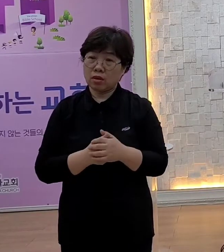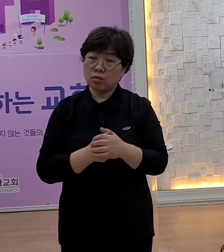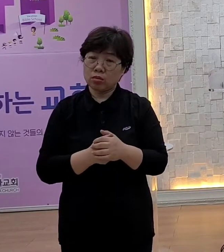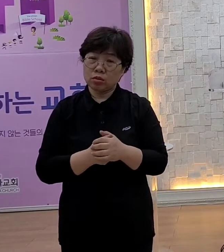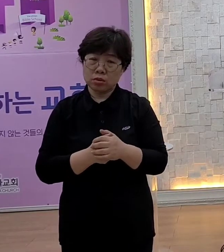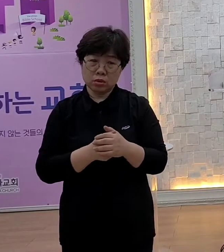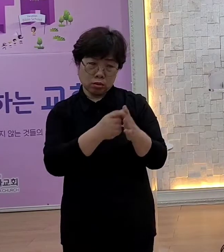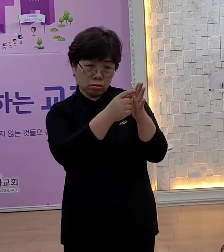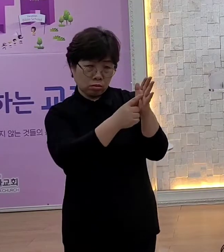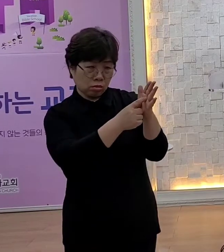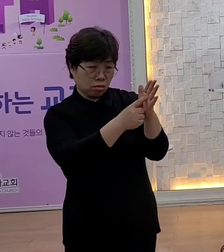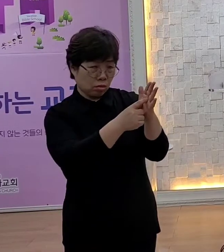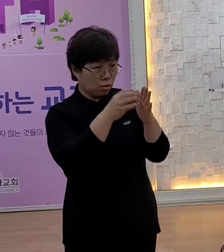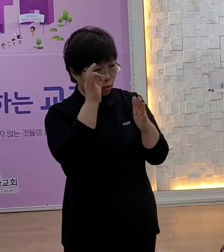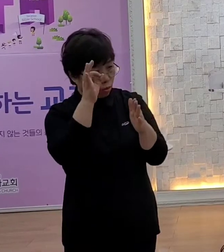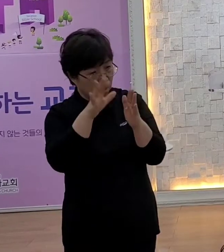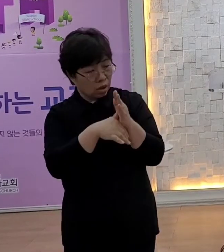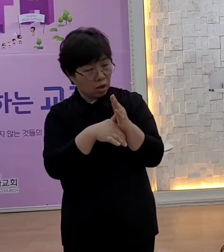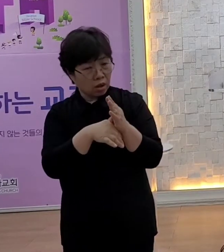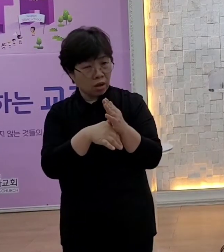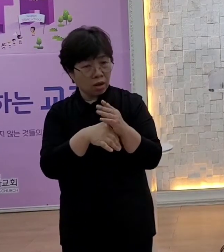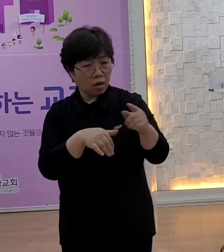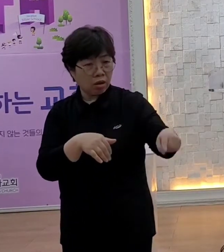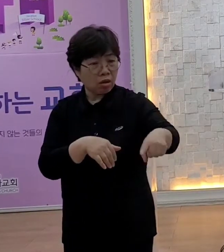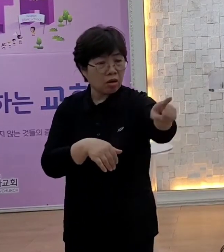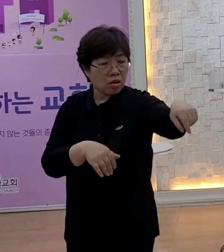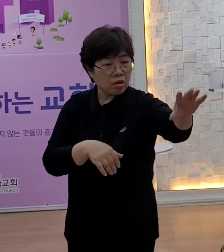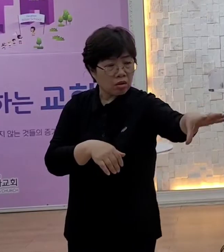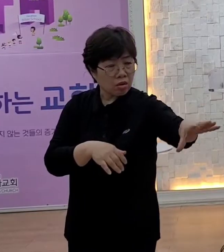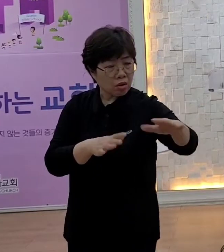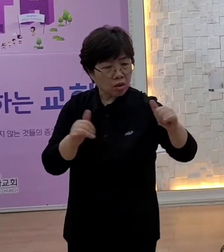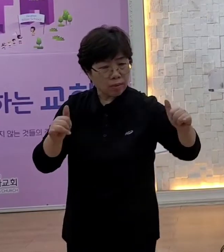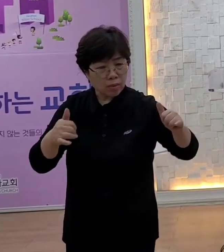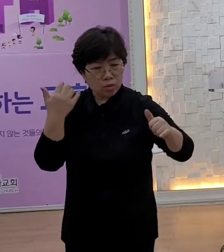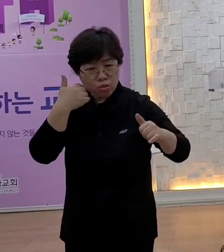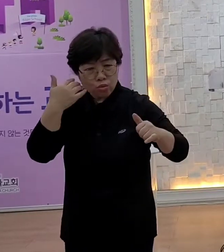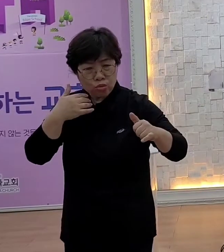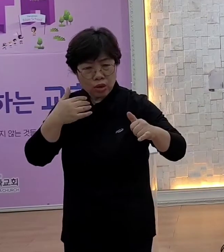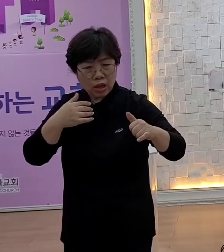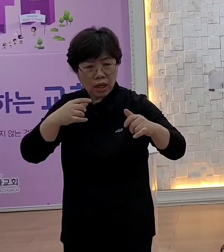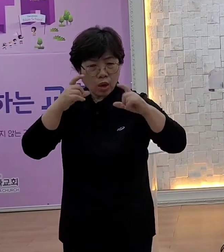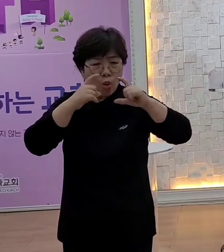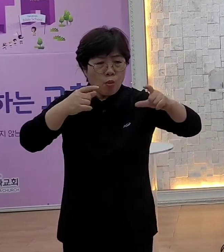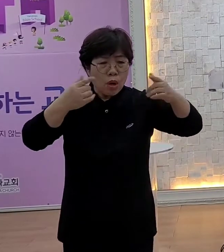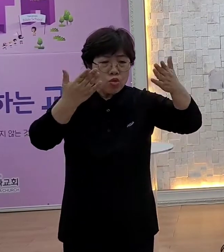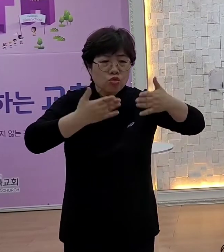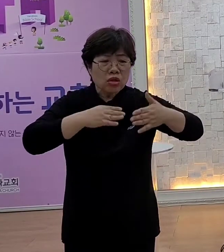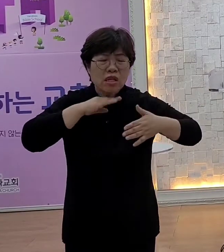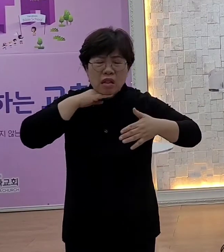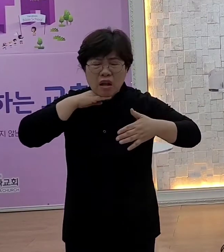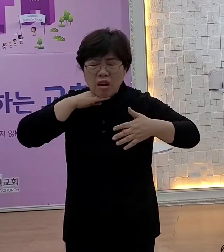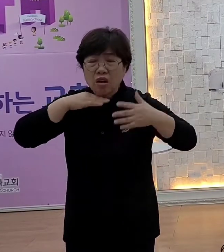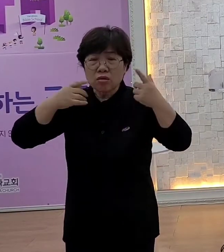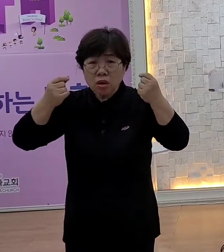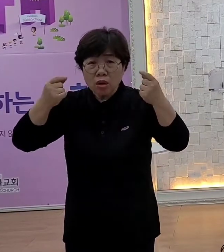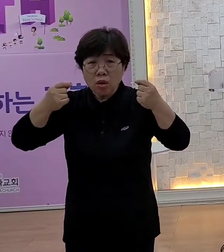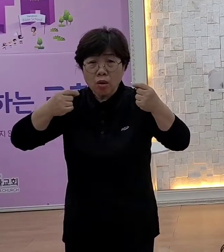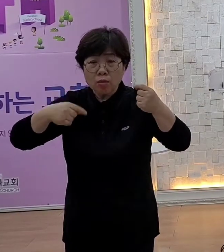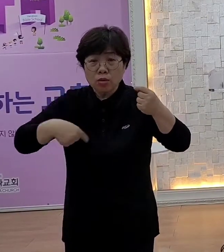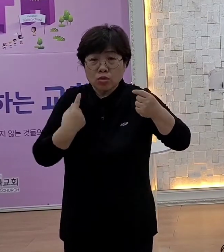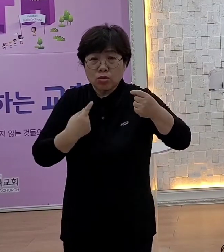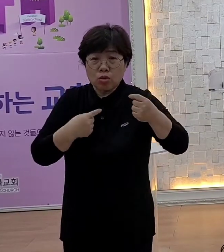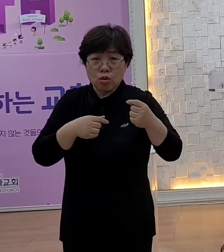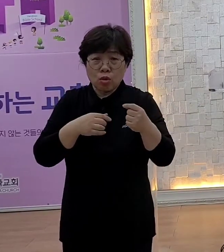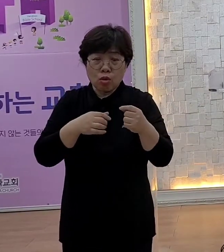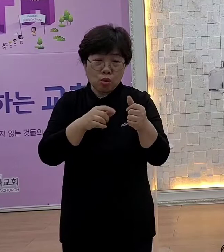마치 누군가가 이런 말을 해주기를 기다렸다는 뜻이 그런 뜻입니다. 아니 지금 요나가 와서 저주를